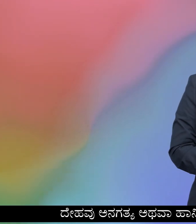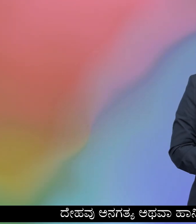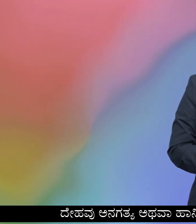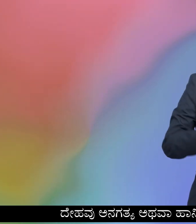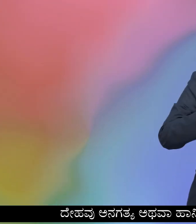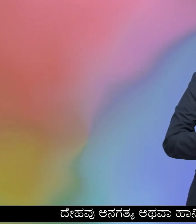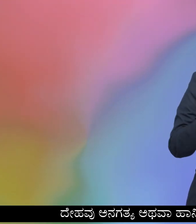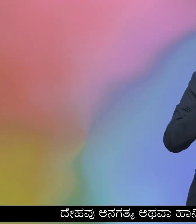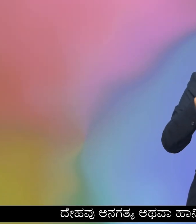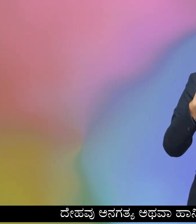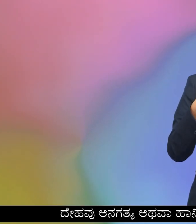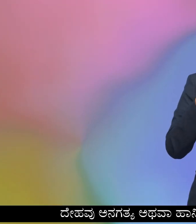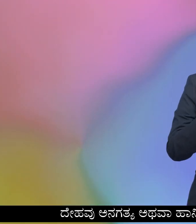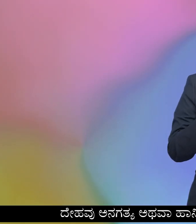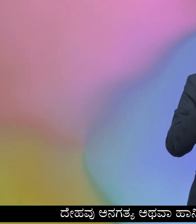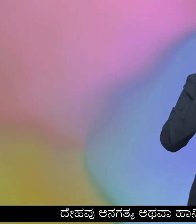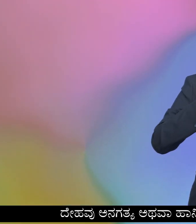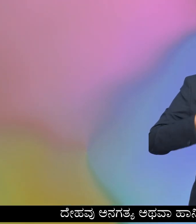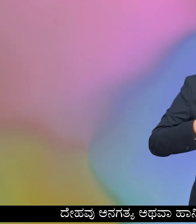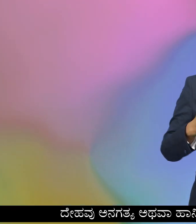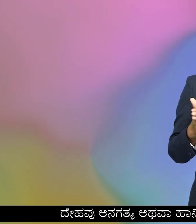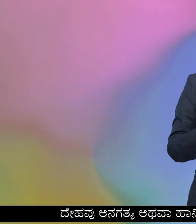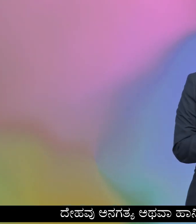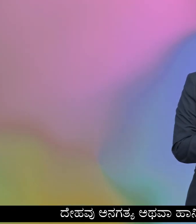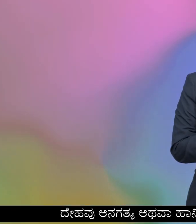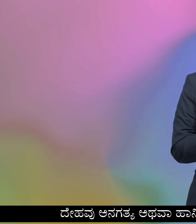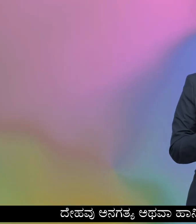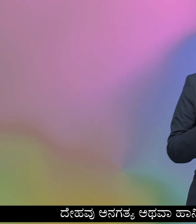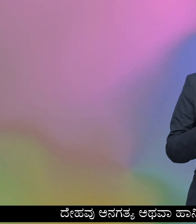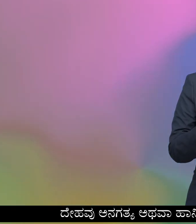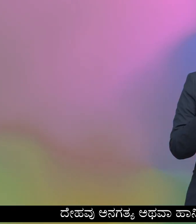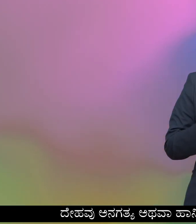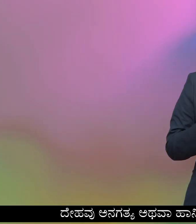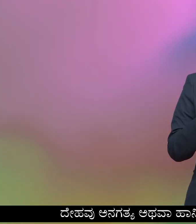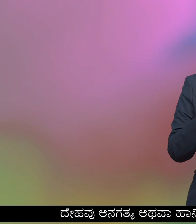ದೇಹವು ಅನಗತ್ಯ ಅಥವಾ ಹಾನಿಕಾರಕ ವಸ್ತುಗಳನ್ನು ಹೇಗೆ ತೆಗೆದುಹಾಕುತ್ತದೆ?